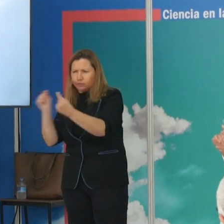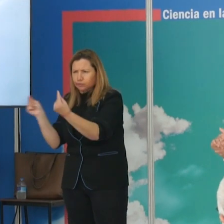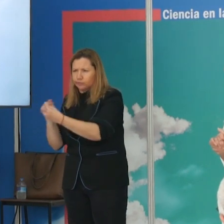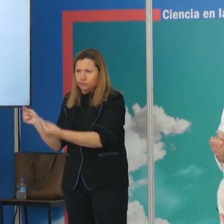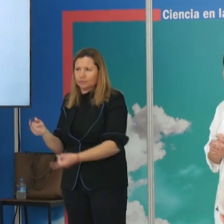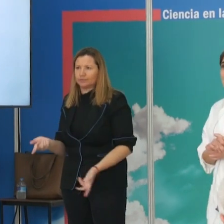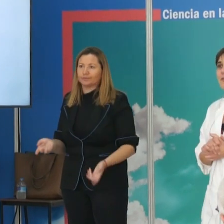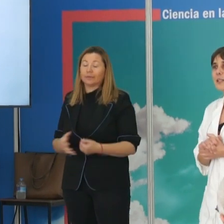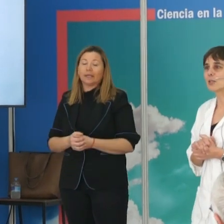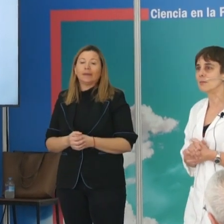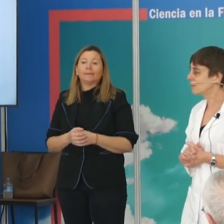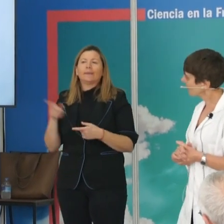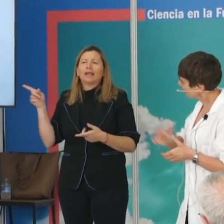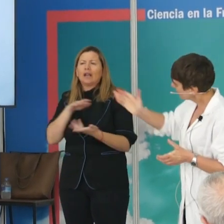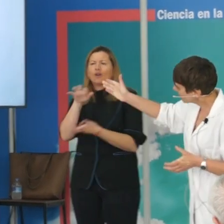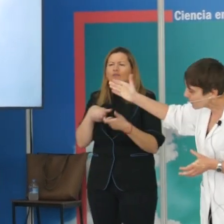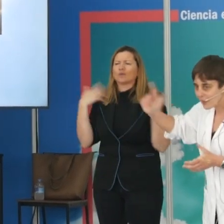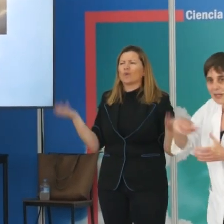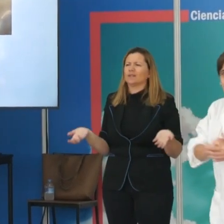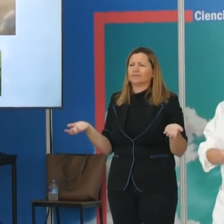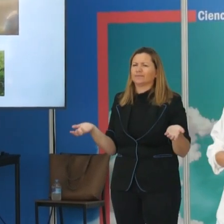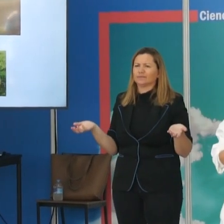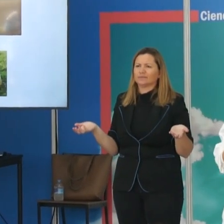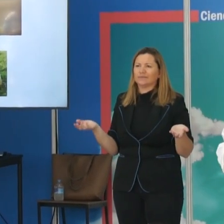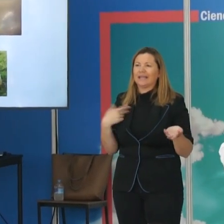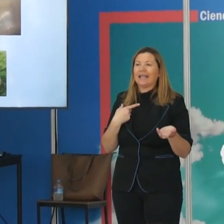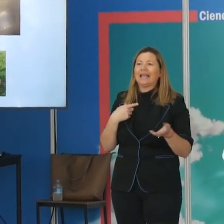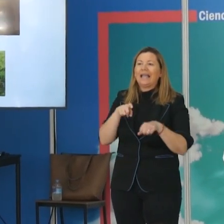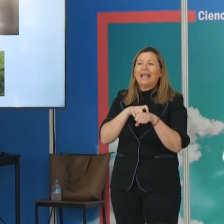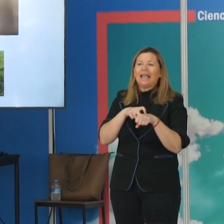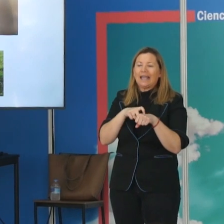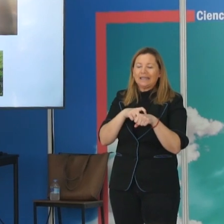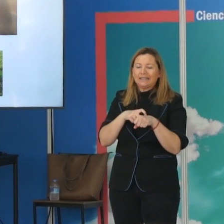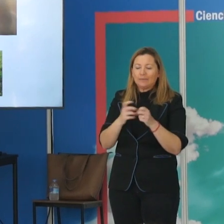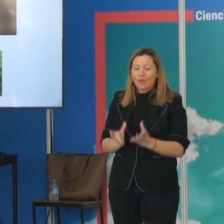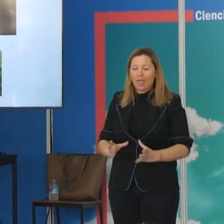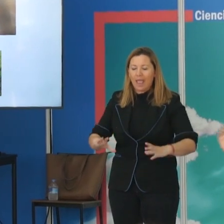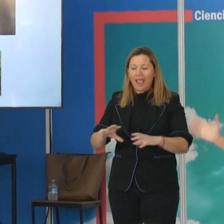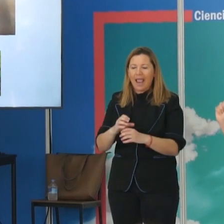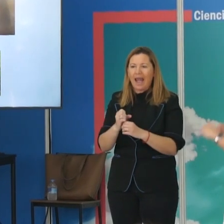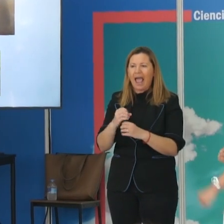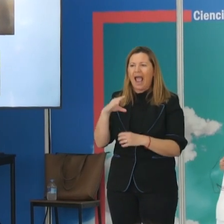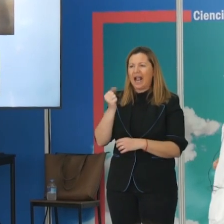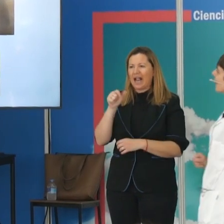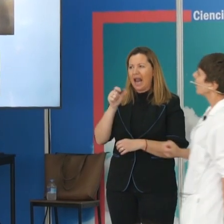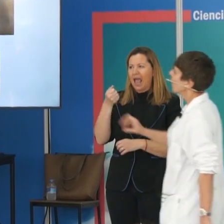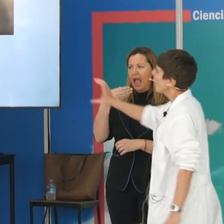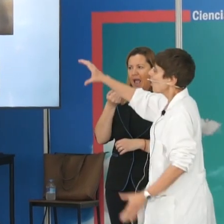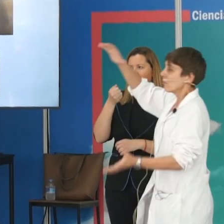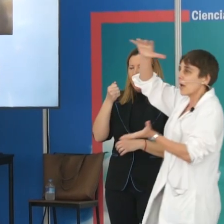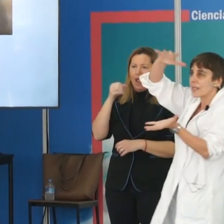tenemos este. ¿Cuál era el conflicto? ¿Tipo de calabaza? No, la forma de la Tierra. ¿Qué forma tiene la